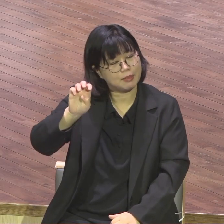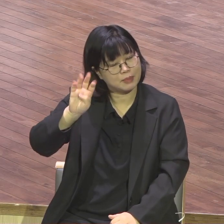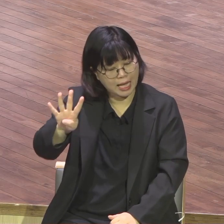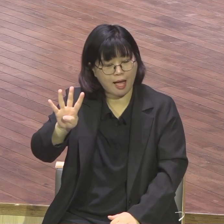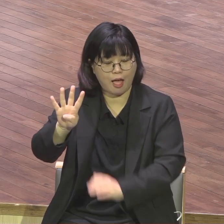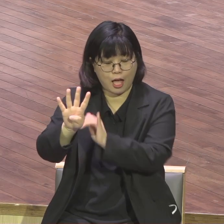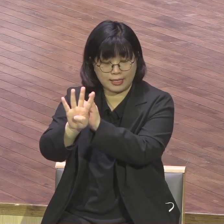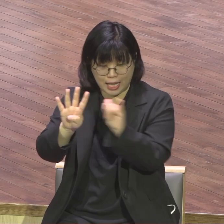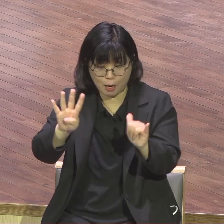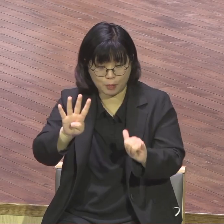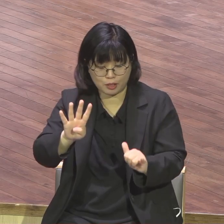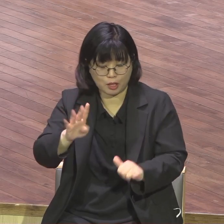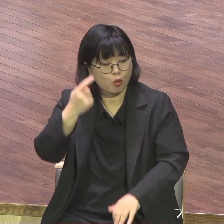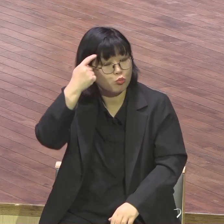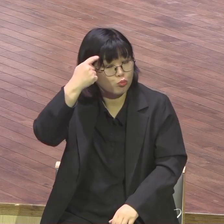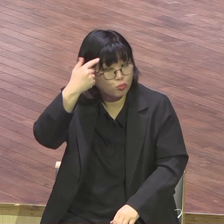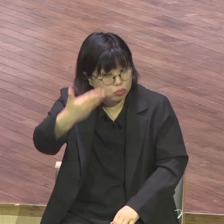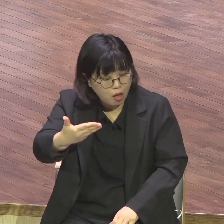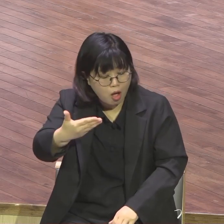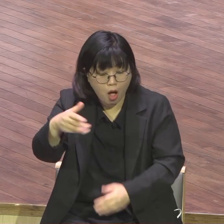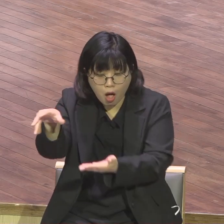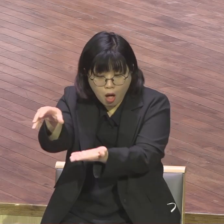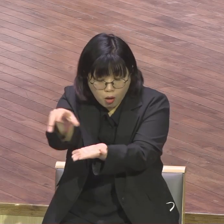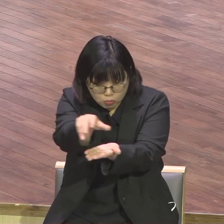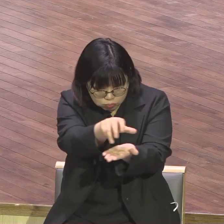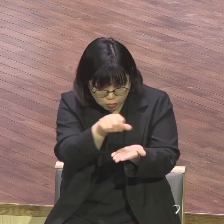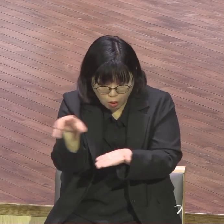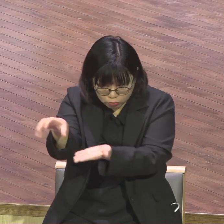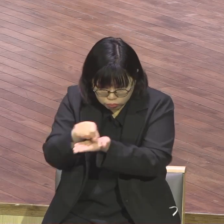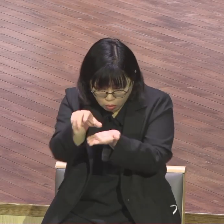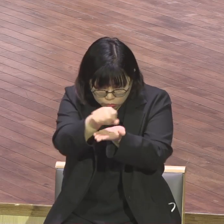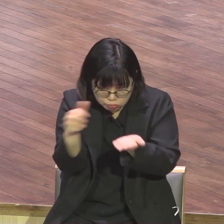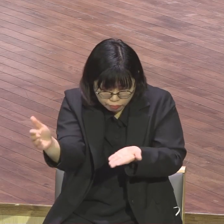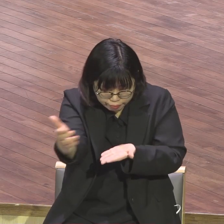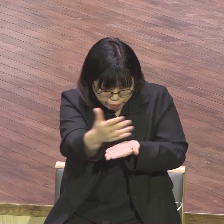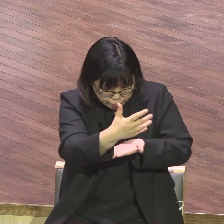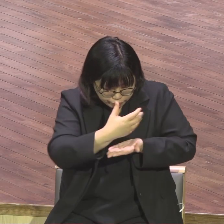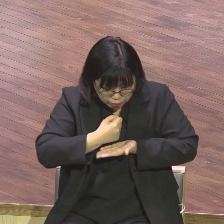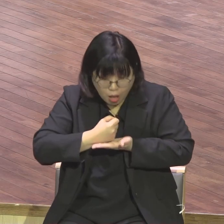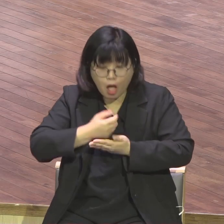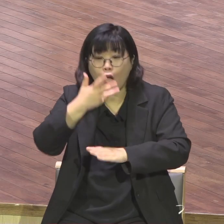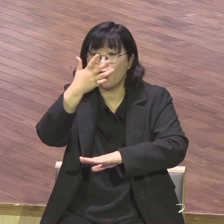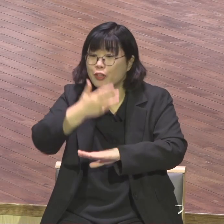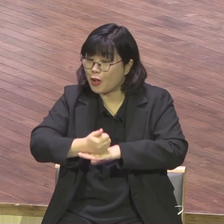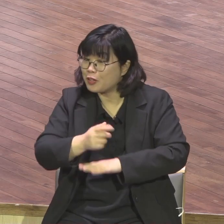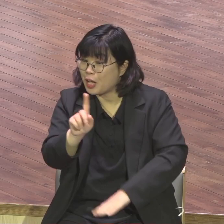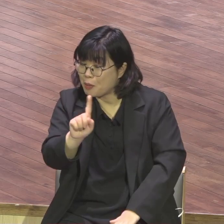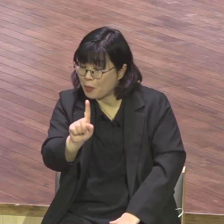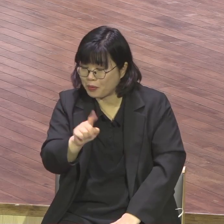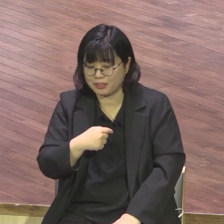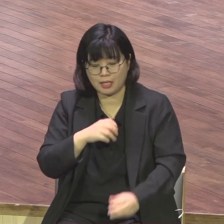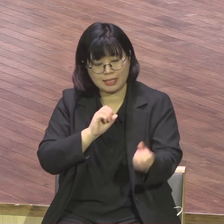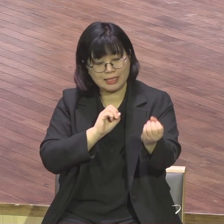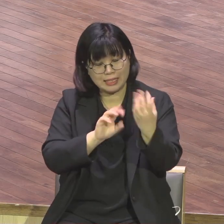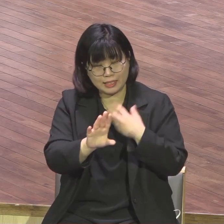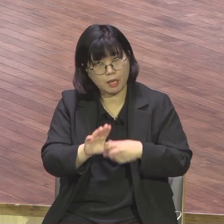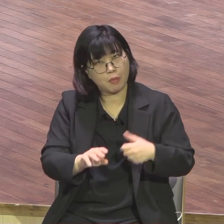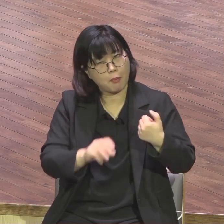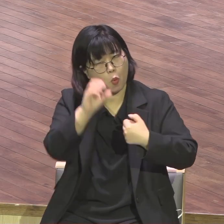6,044명을 대상으로 설문조사를 했어요. 설문조사를 그렇게 한 결과 응답자 절반